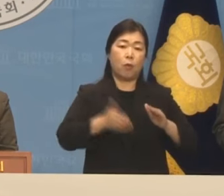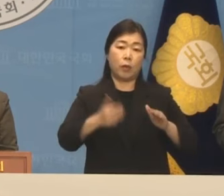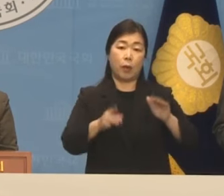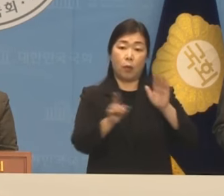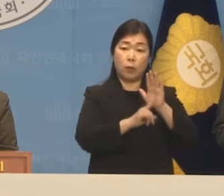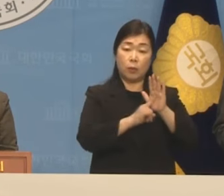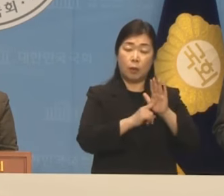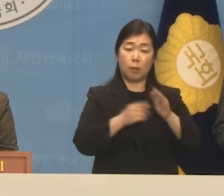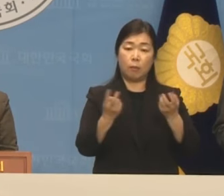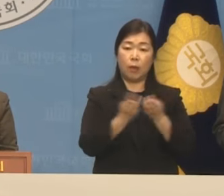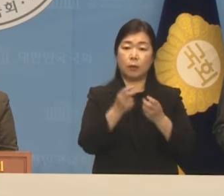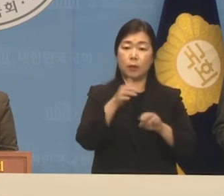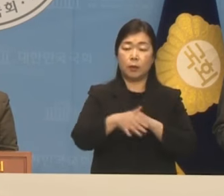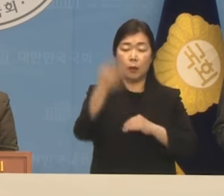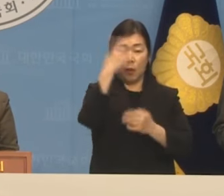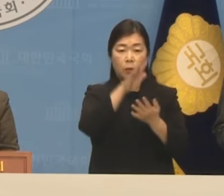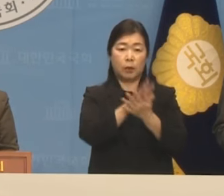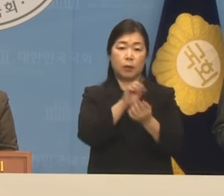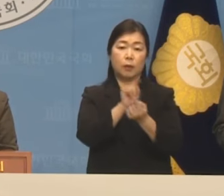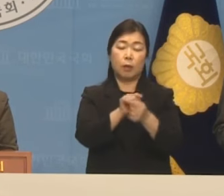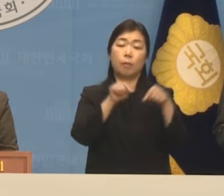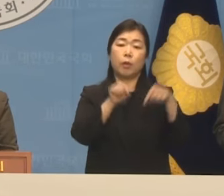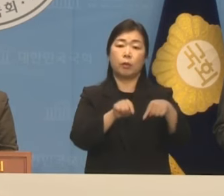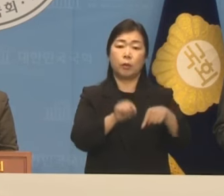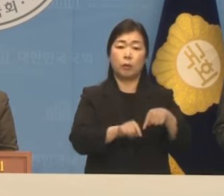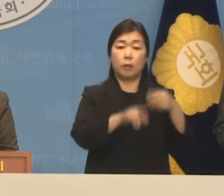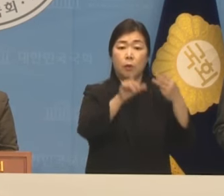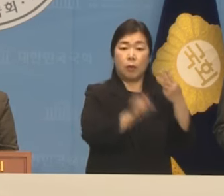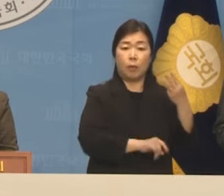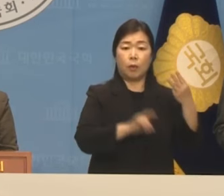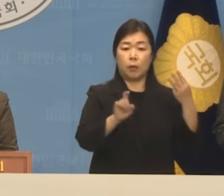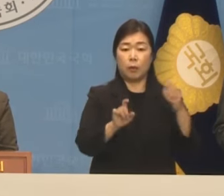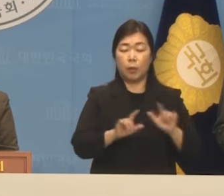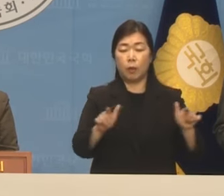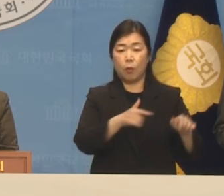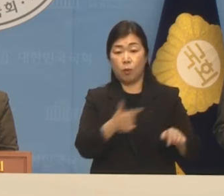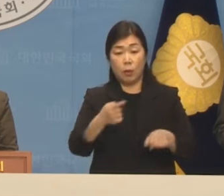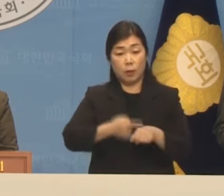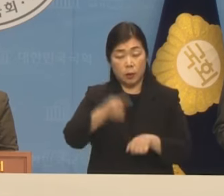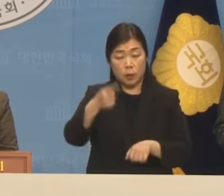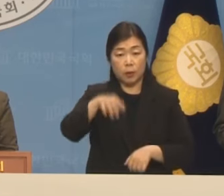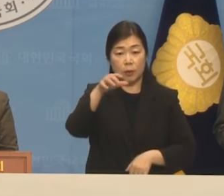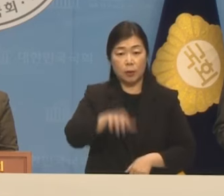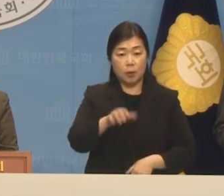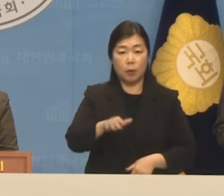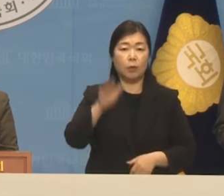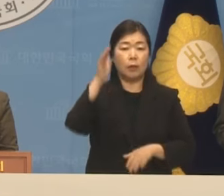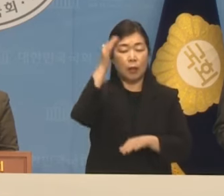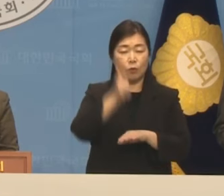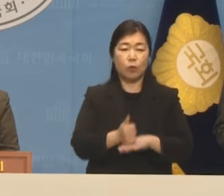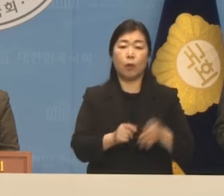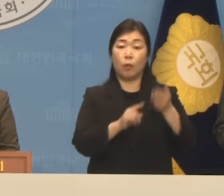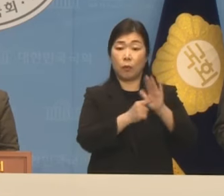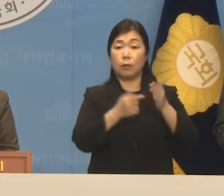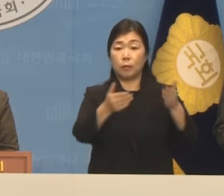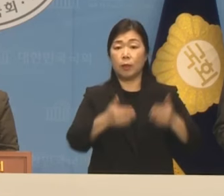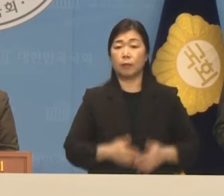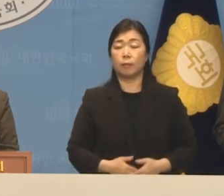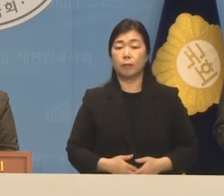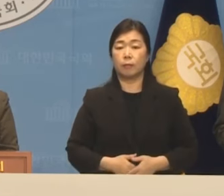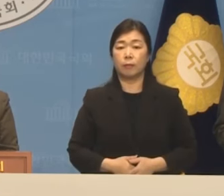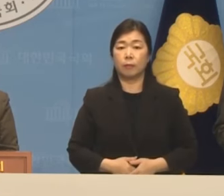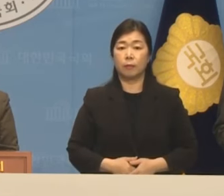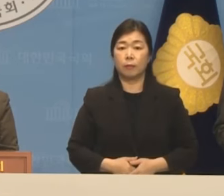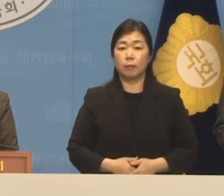오디션 방식의 면접 심사는 3월 10일 오후 1시 장소는 추후 공개 예정